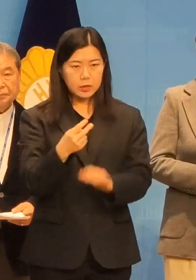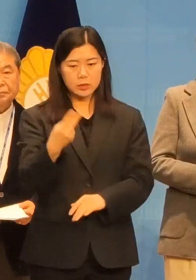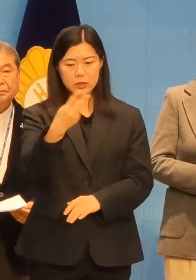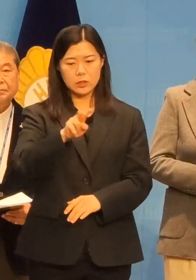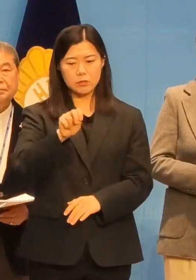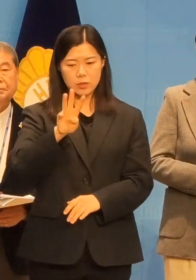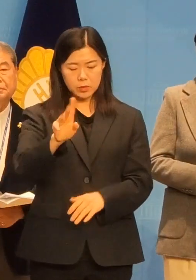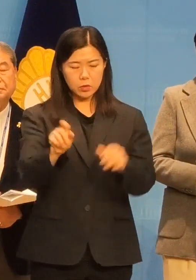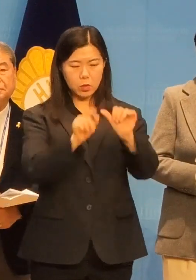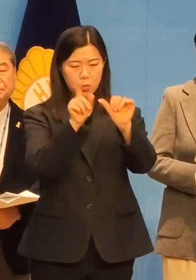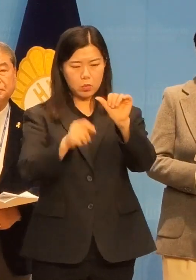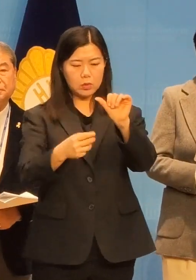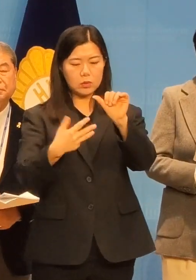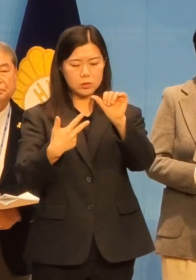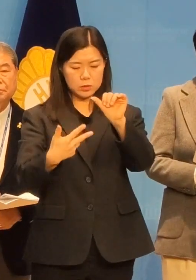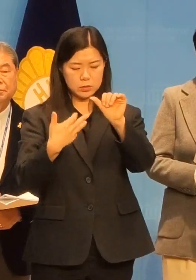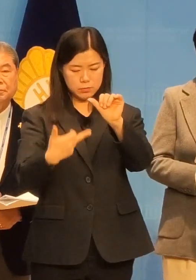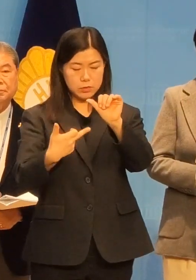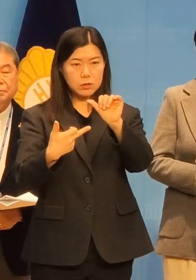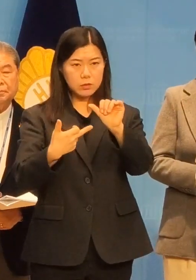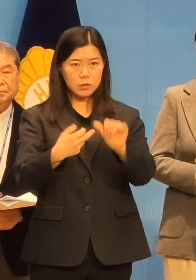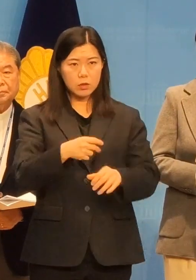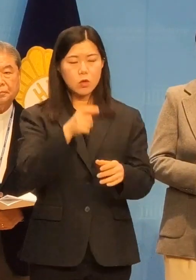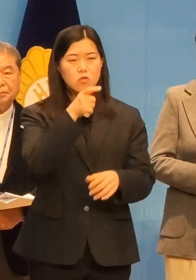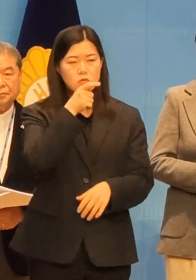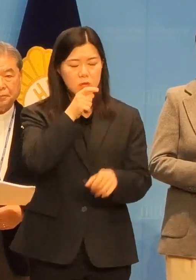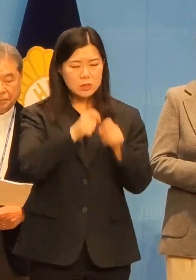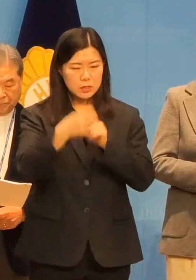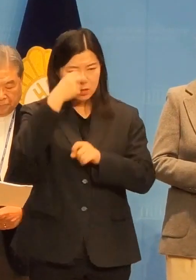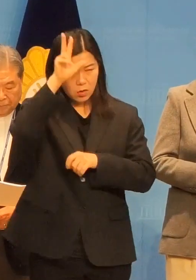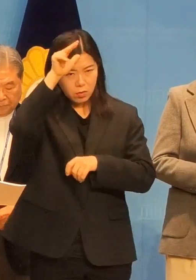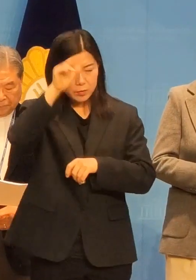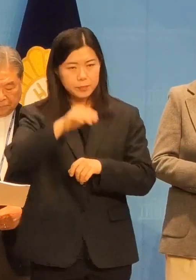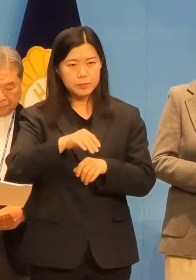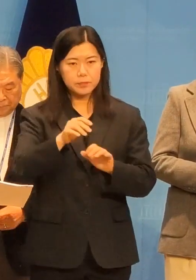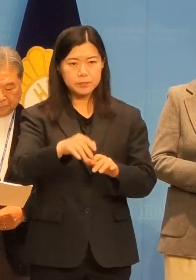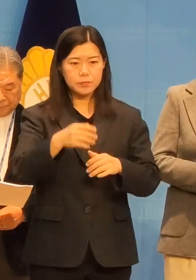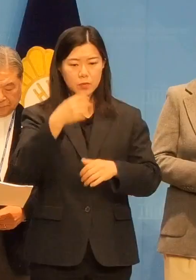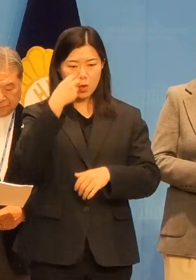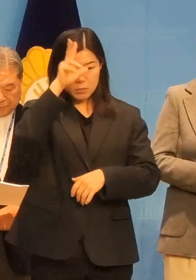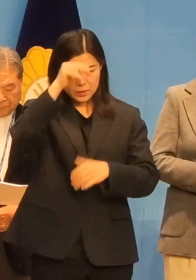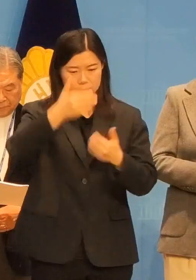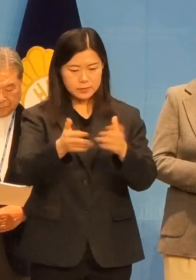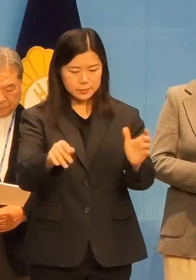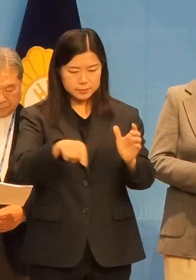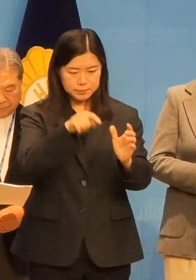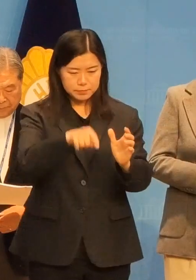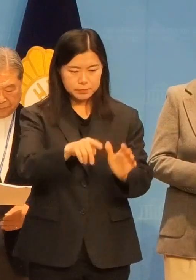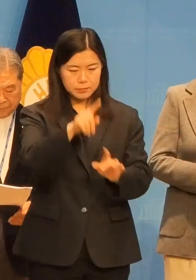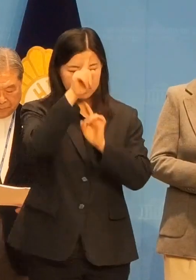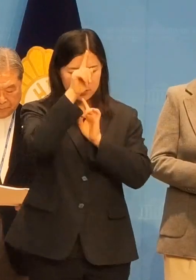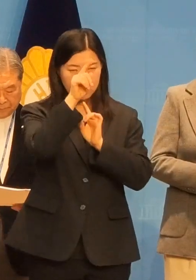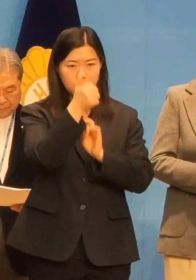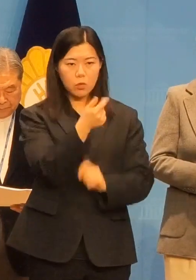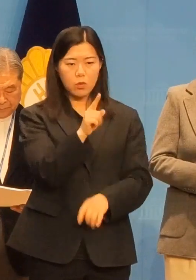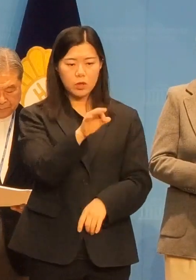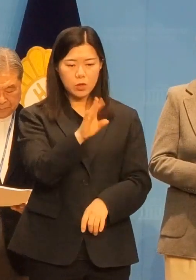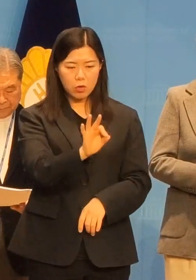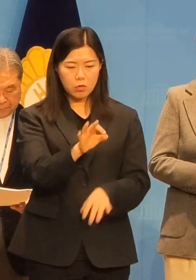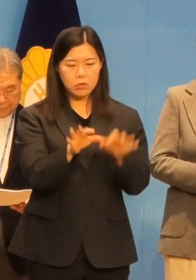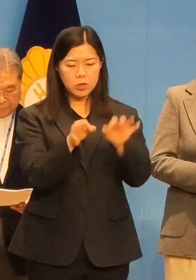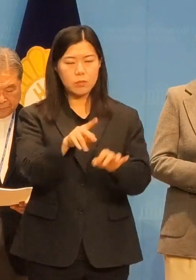2023년 5월 17일 수원지검 1313호실 검사실에서 이화영,